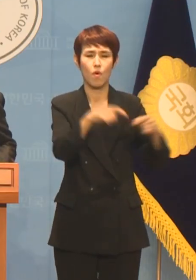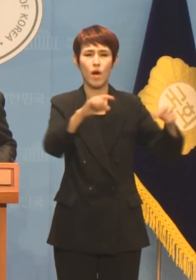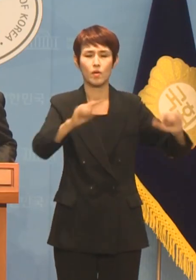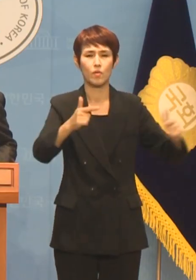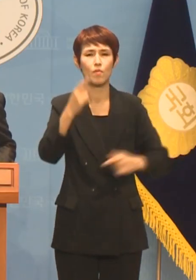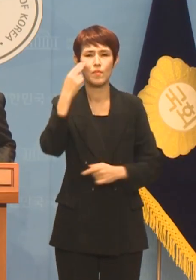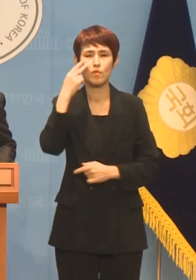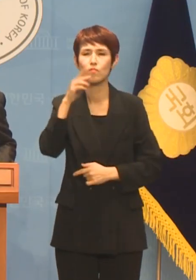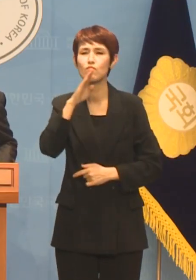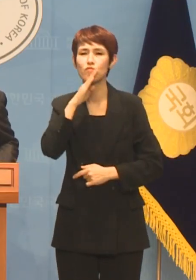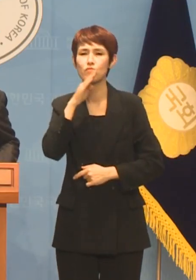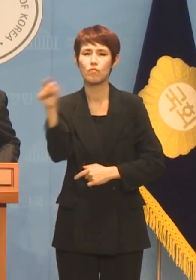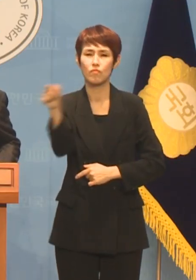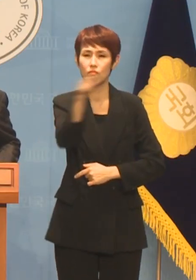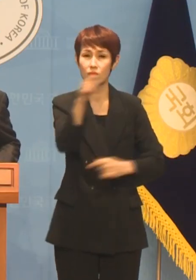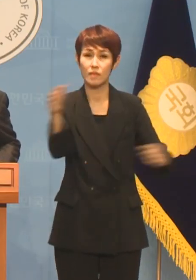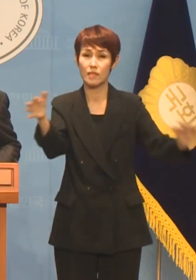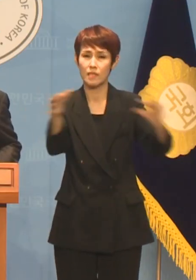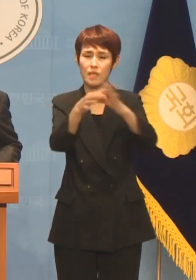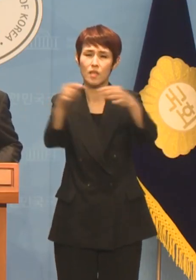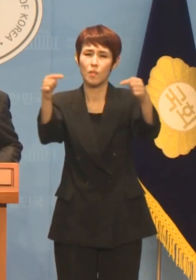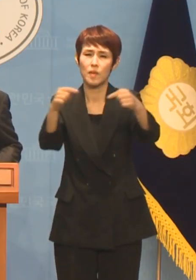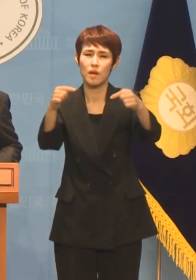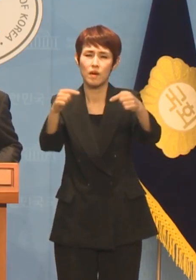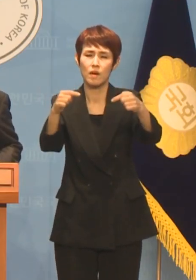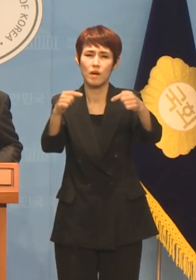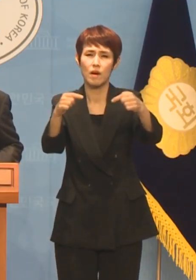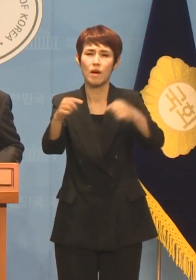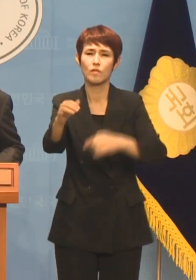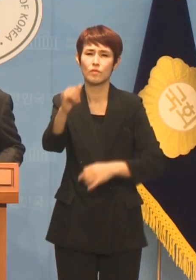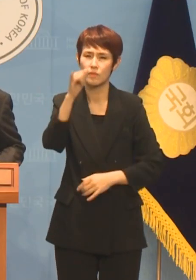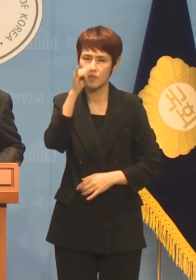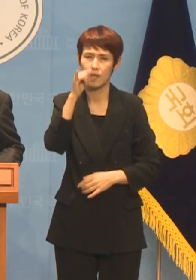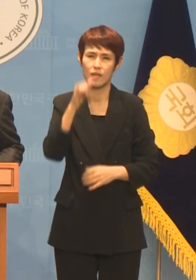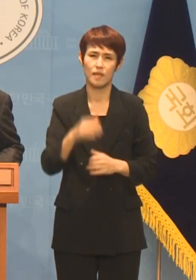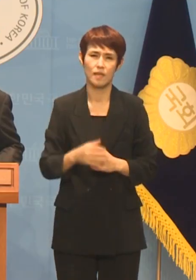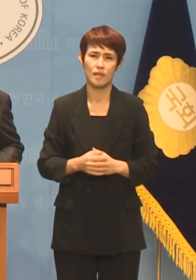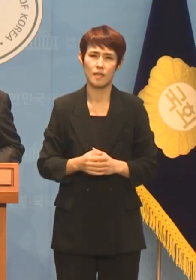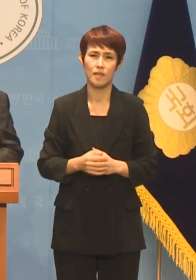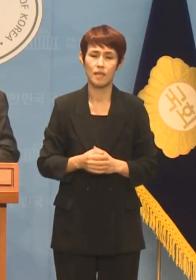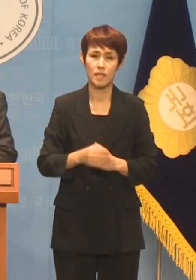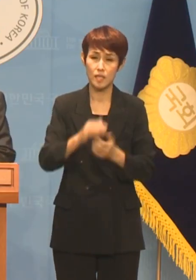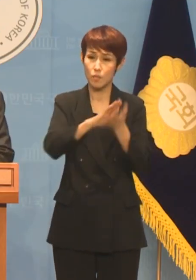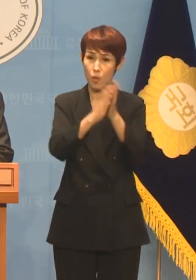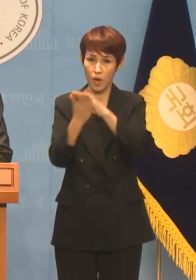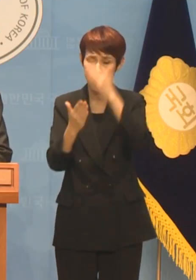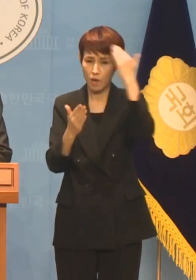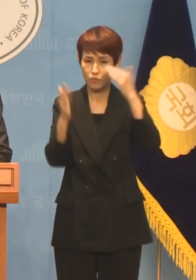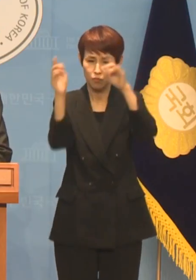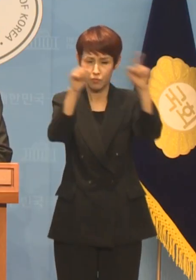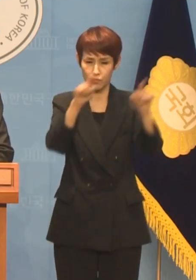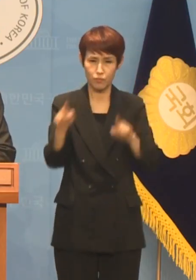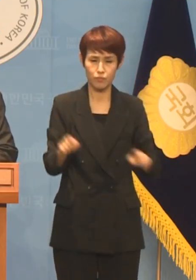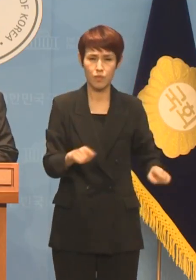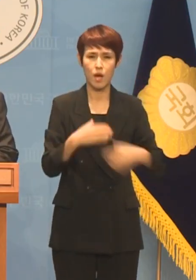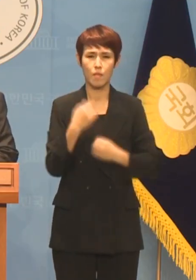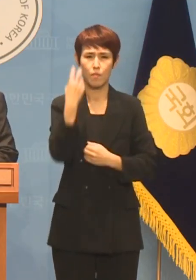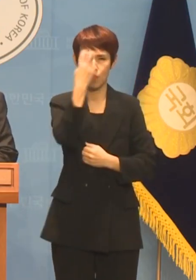군축 협상으로 전환될 가능성을 지적하고 이러한 변화가 한반도 안보 상황에 미칠